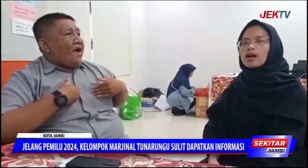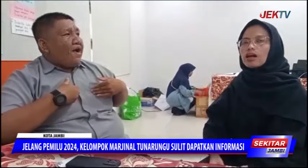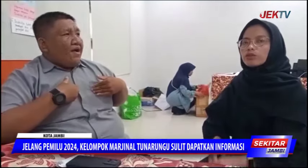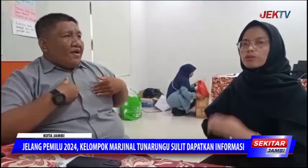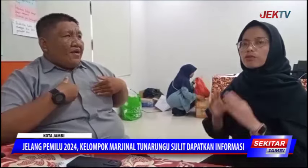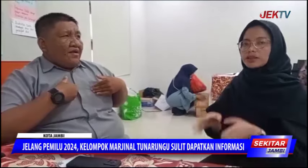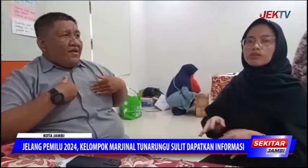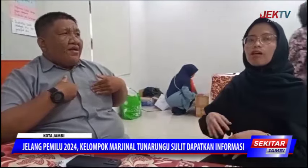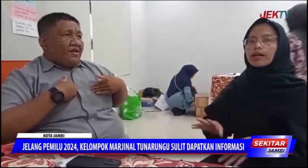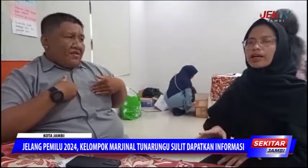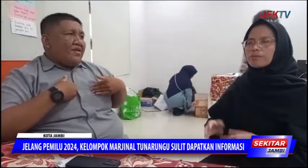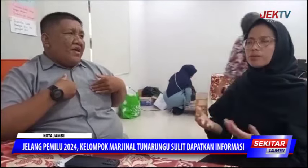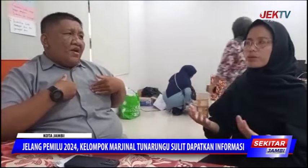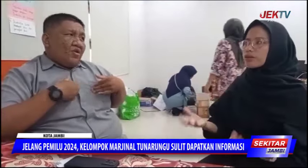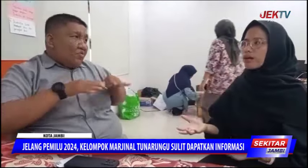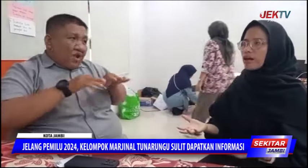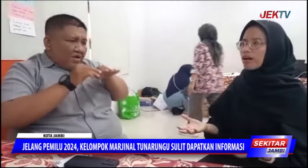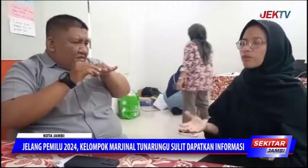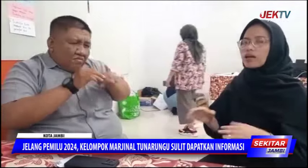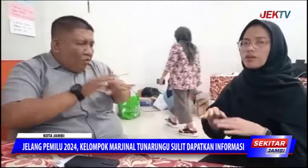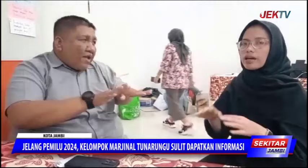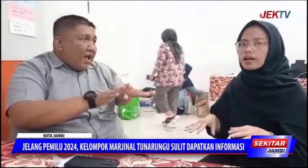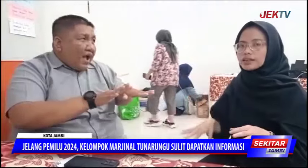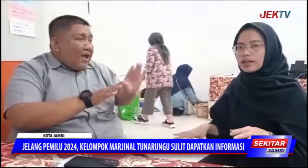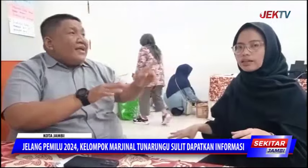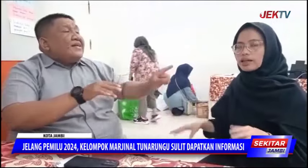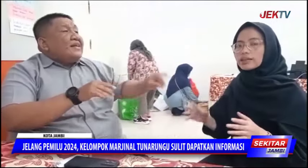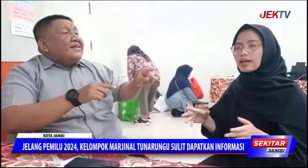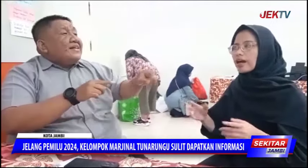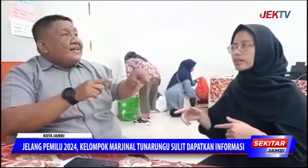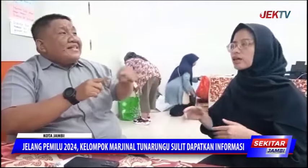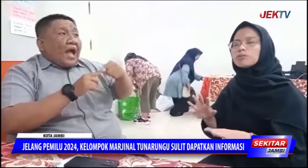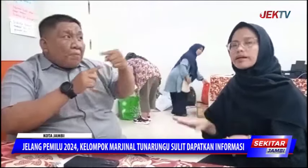Kalau untuk provinsi sudah oke, tapi untuk kota atau daerah kecil lainnya, desa, RT itu belum ada.